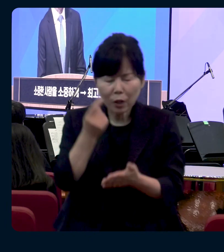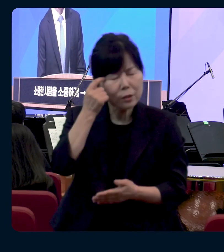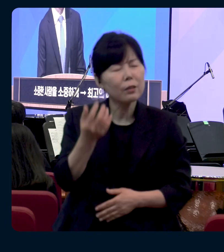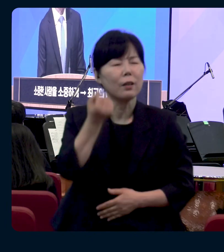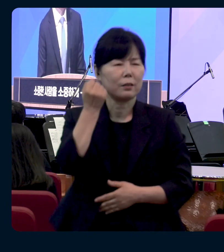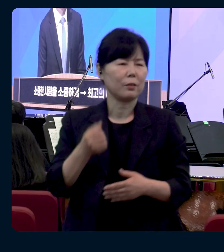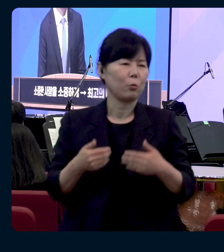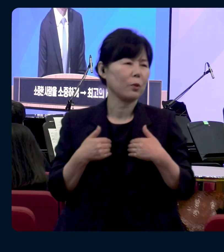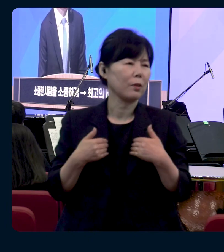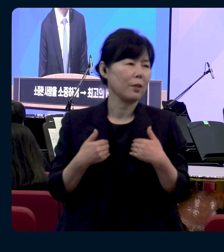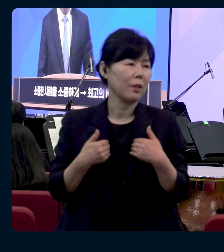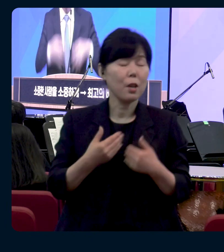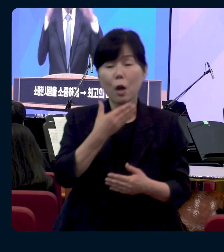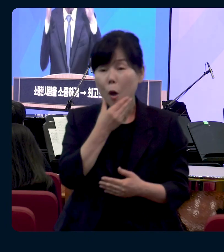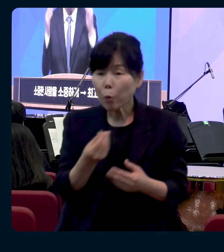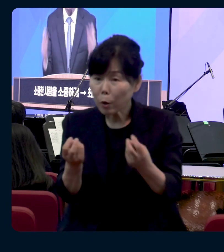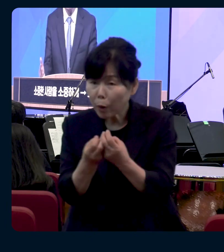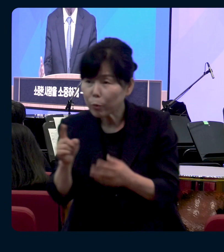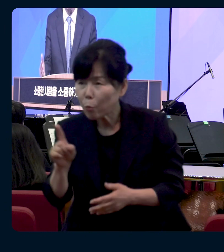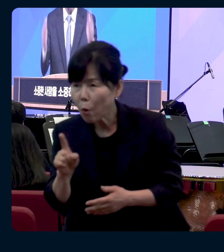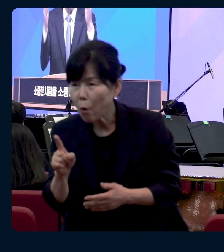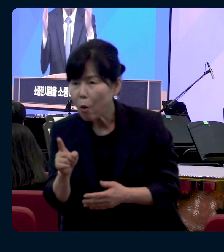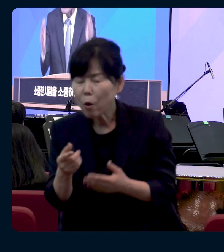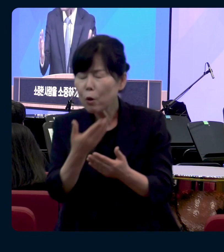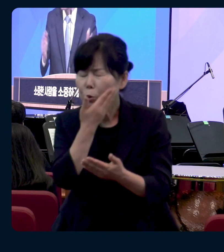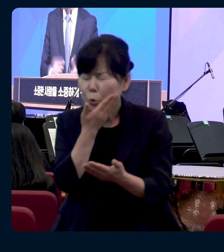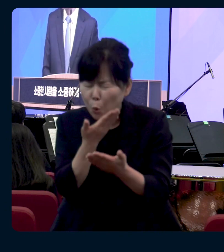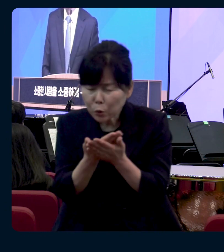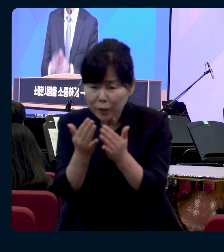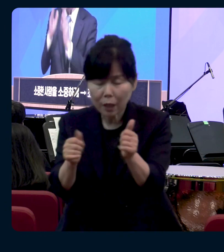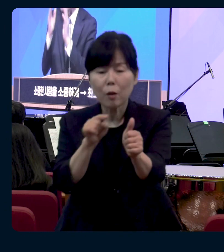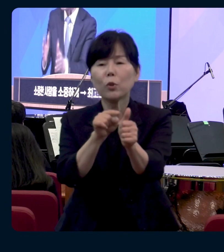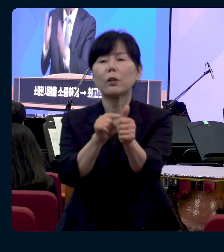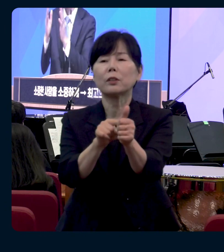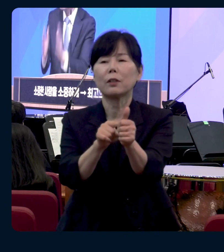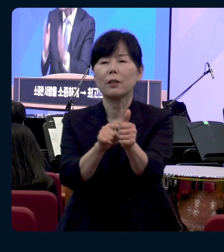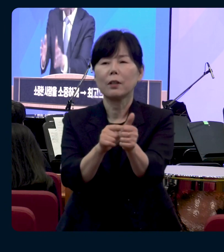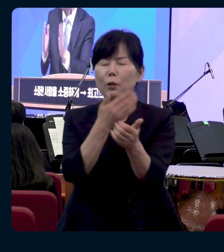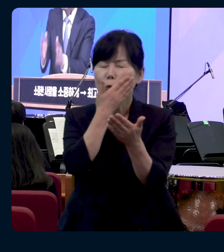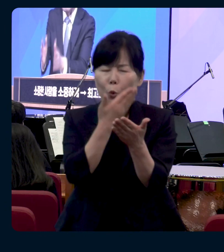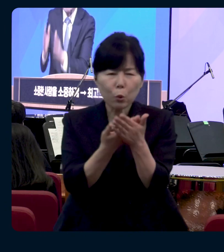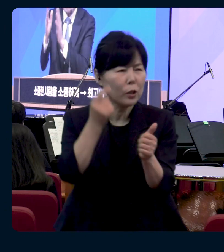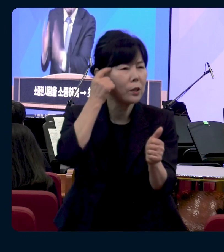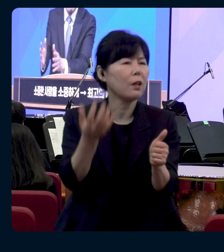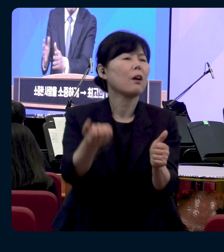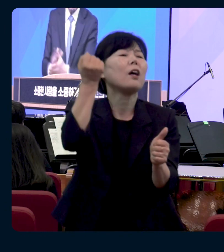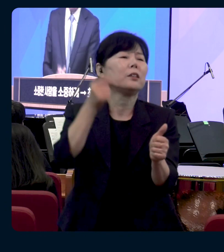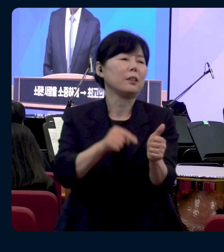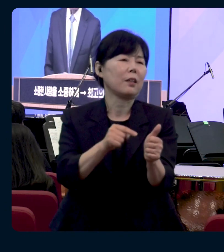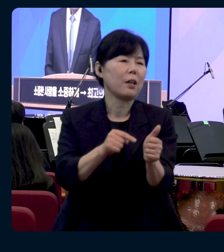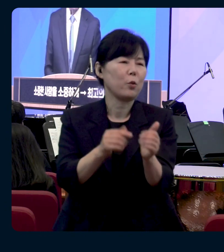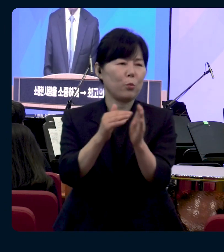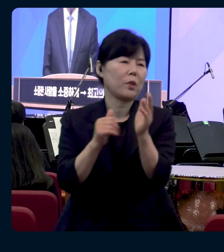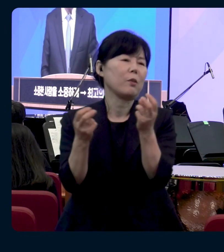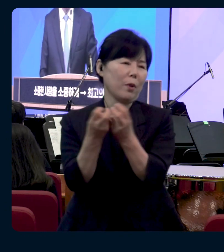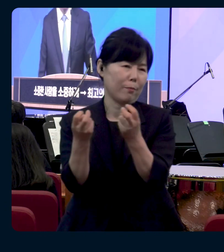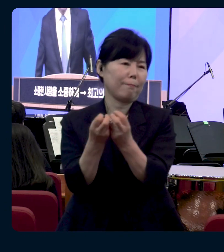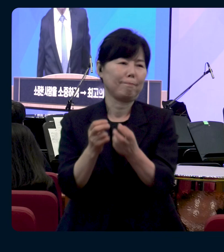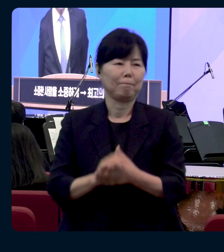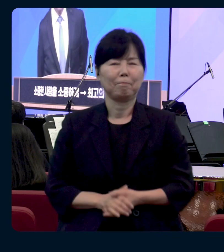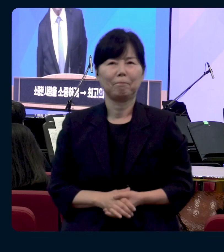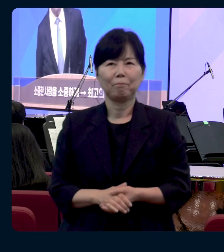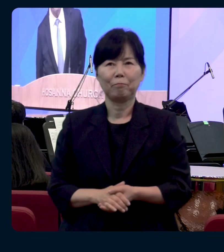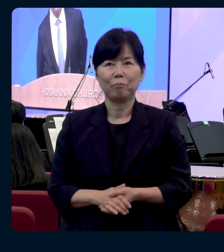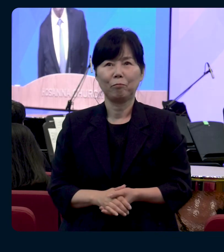어떻게 살아야 우리가 행복하게 살 수 있느냐? 소중한 사람을 소중하게. 바로 그게 최고의 비밀이다 그것입니다.